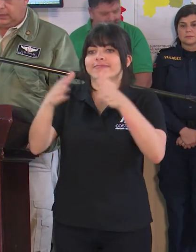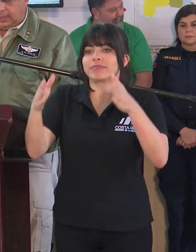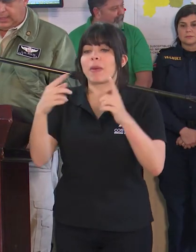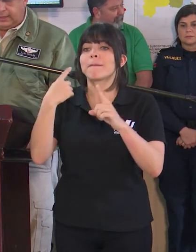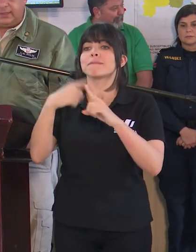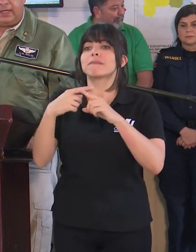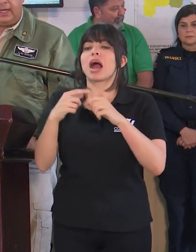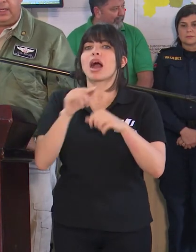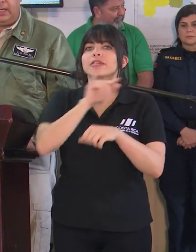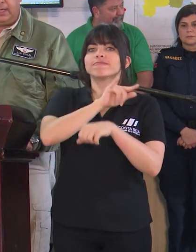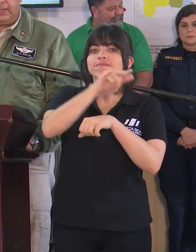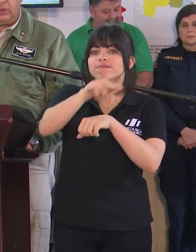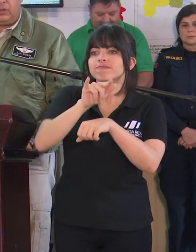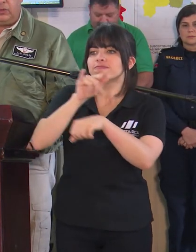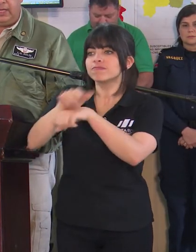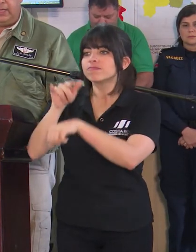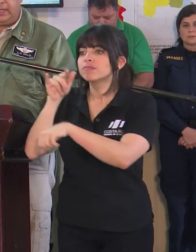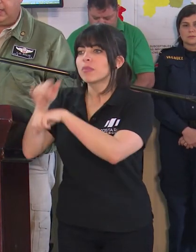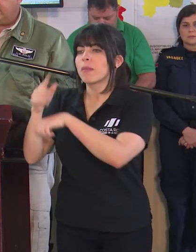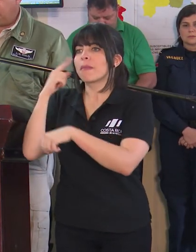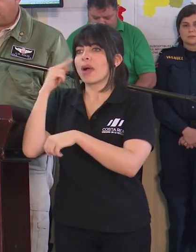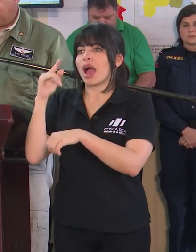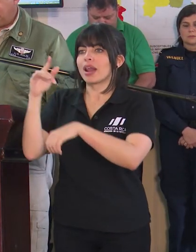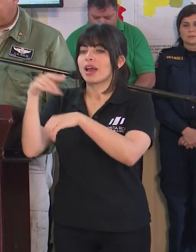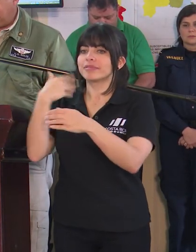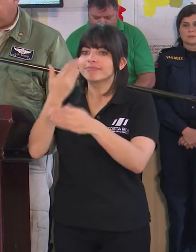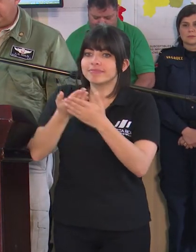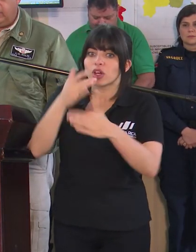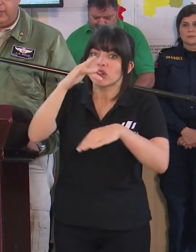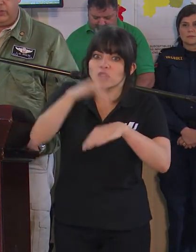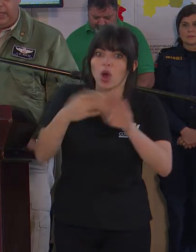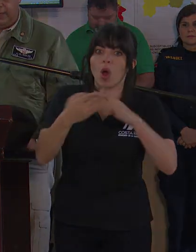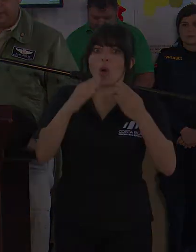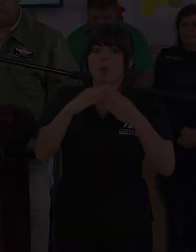para garantizar el acceso a comunidades que han estado aisladas ya durante varios días.